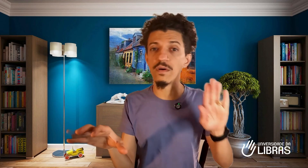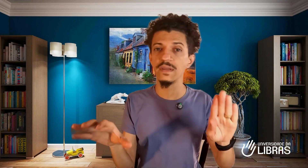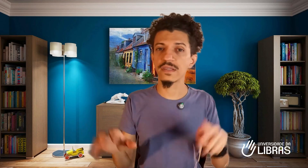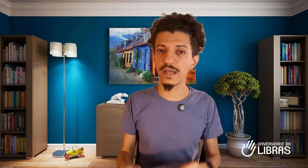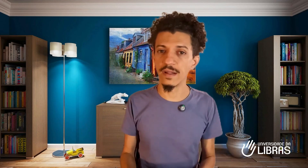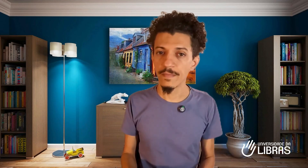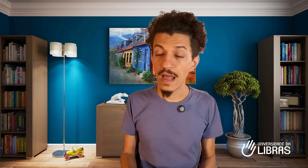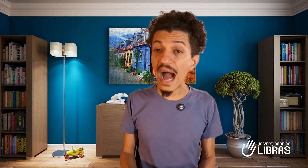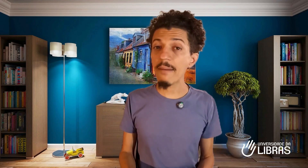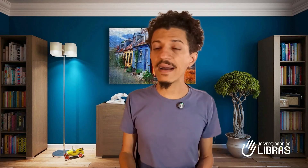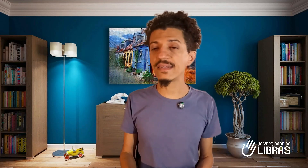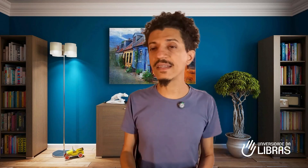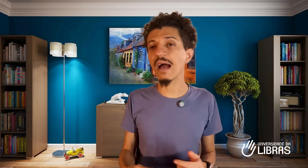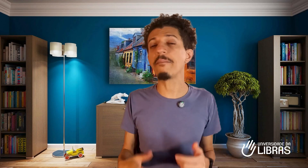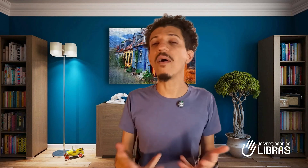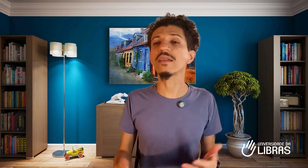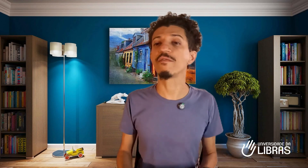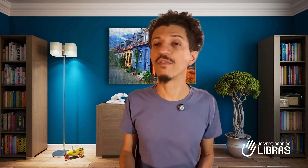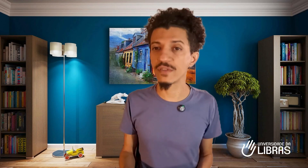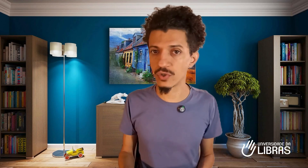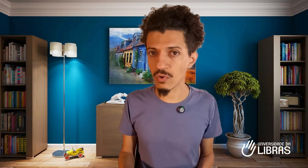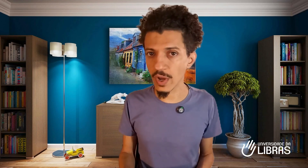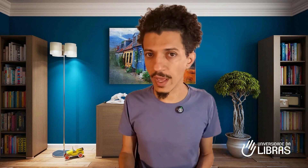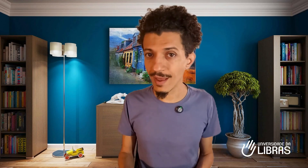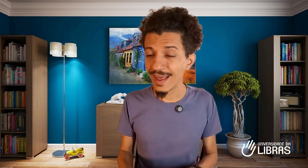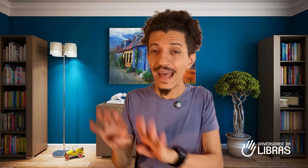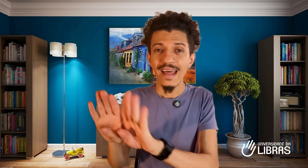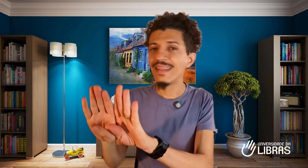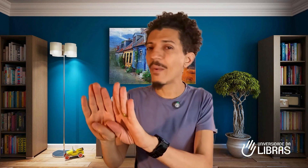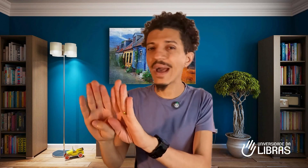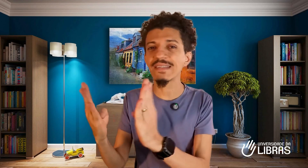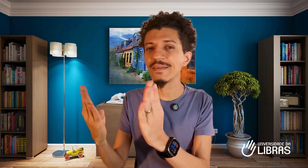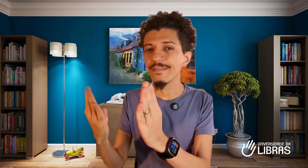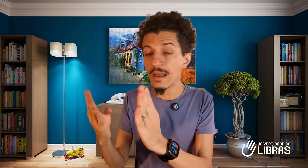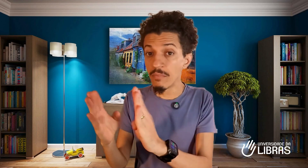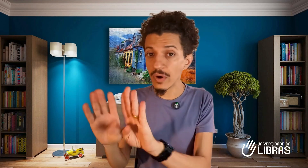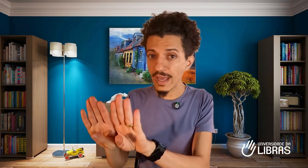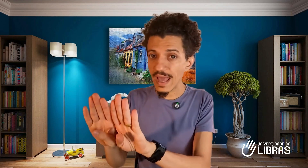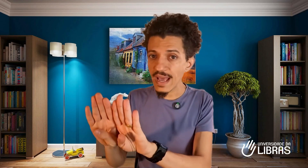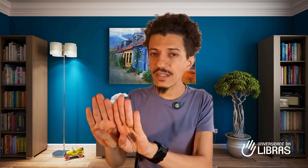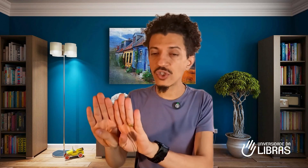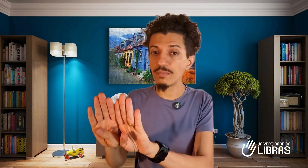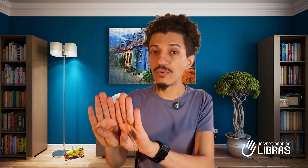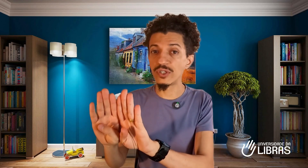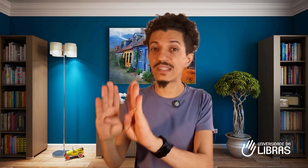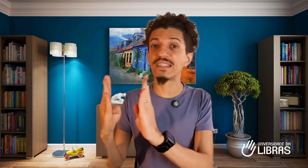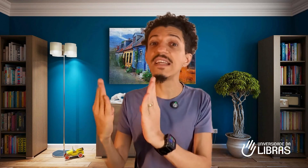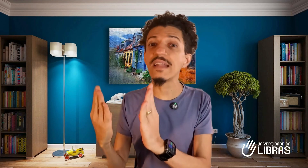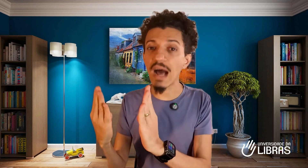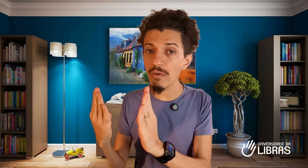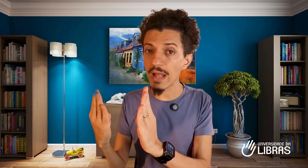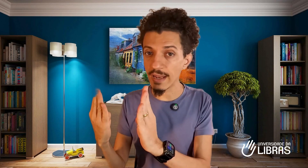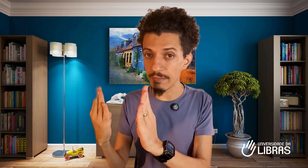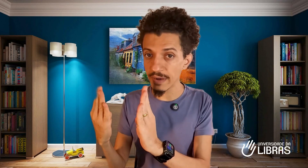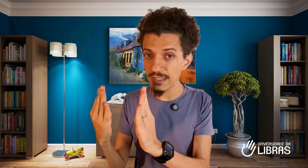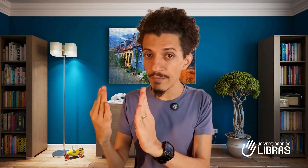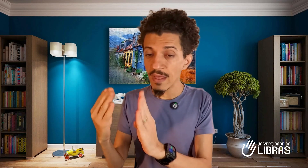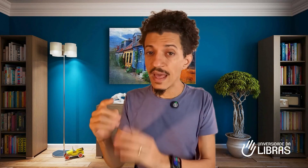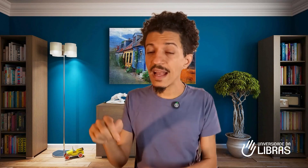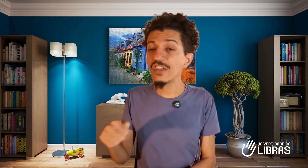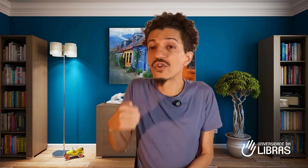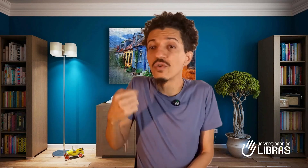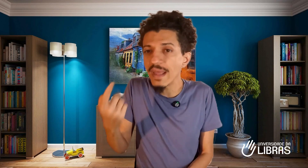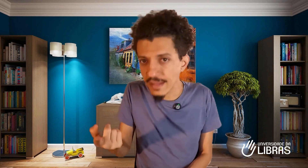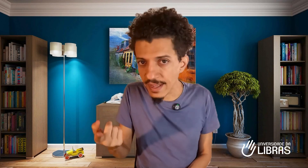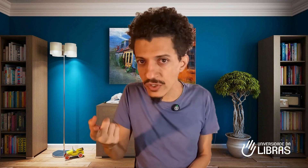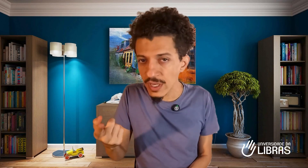uma à minha esquerda. Ah, mas e se a porta fosse de correr? Não é assim, porque esse tipo de sinal da Libras,